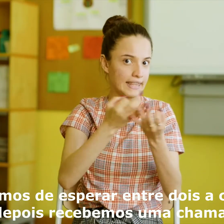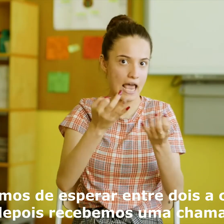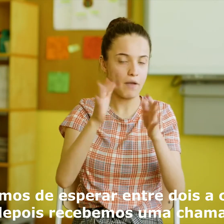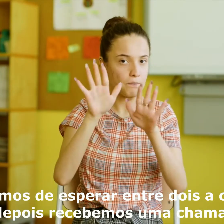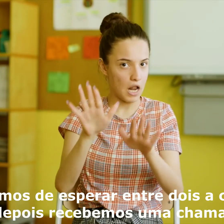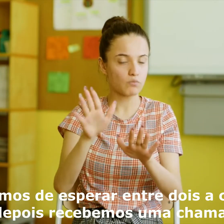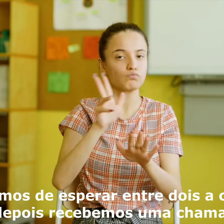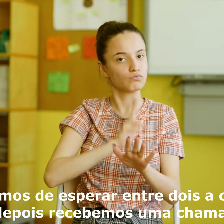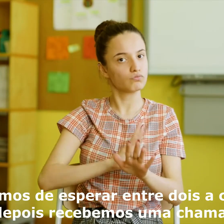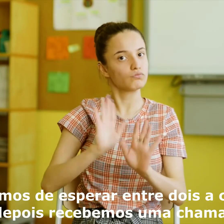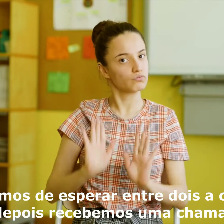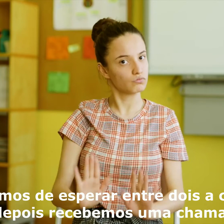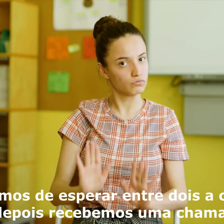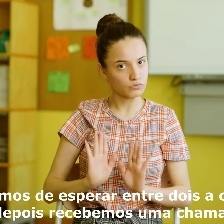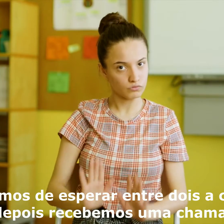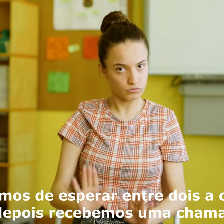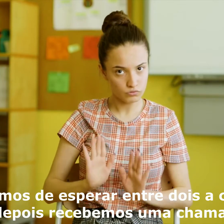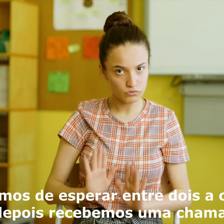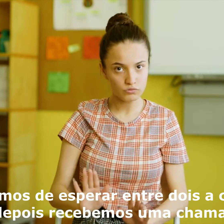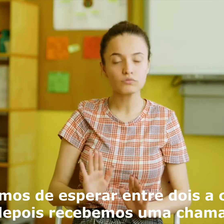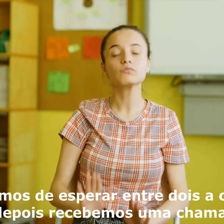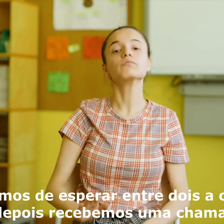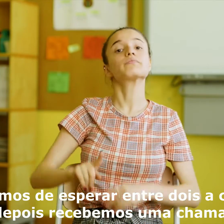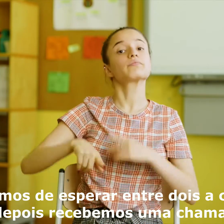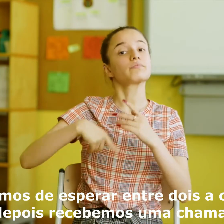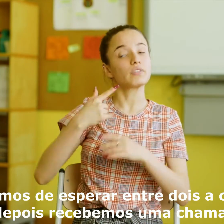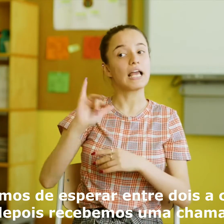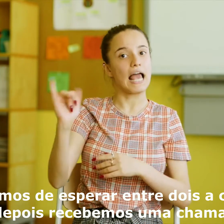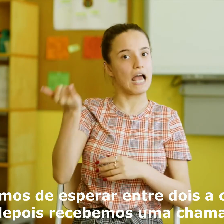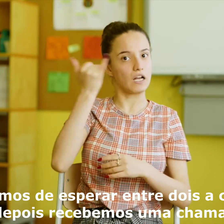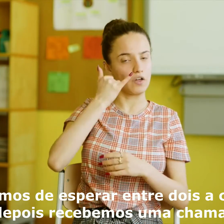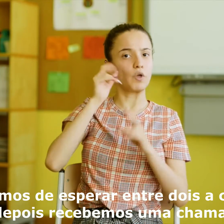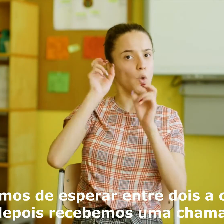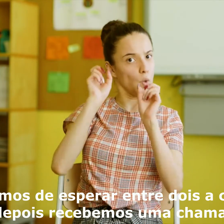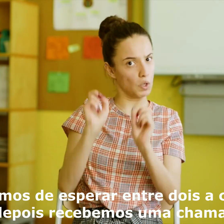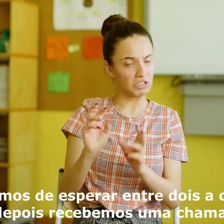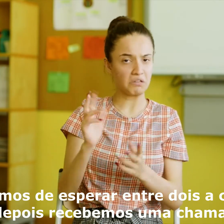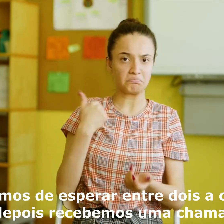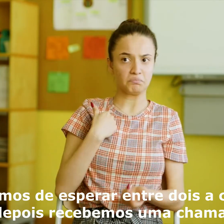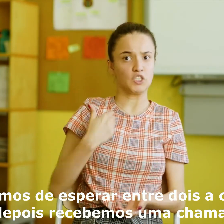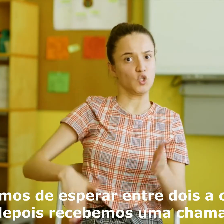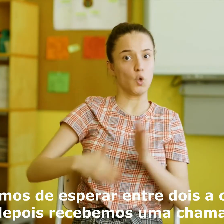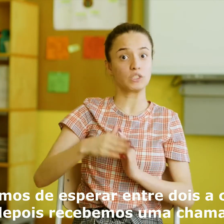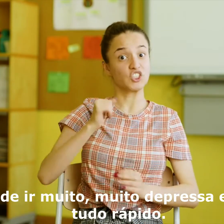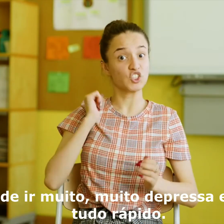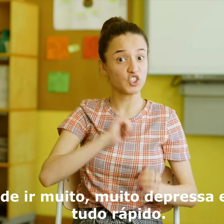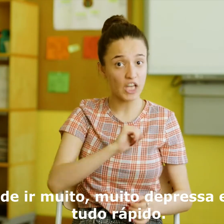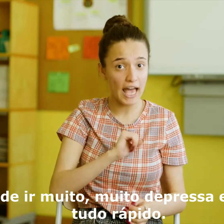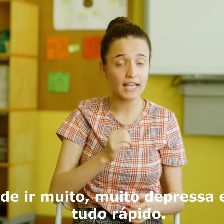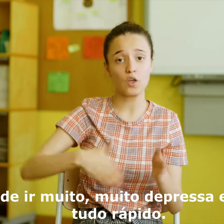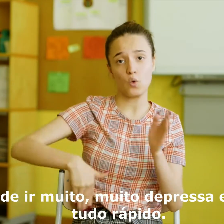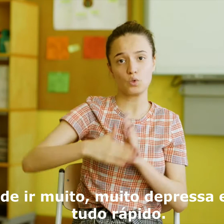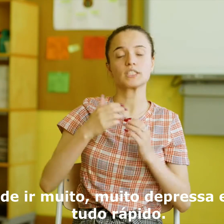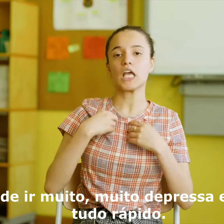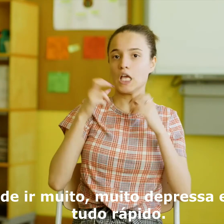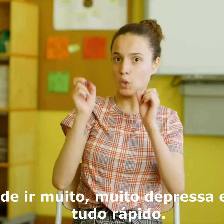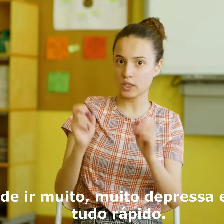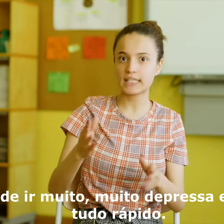esperar aproximadamente 2 a 5 dias e depois recebemos uma chamada. Tivemos que ir muito, muito